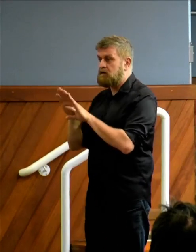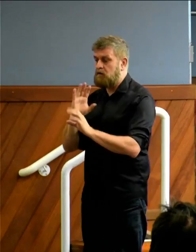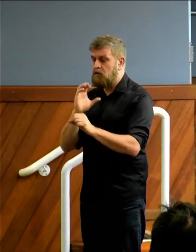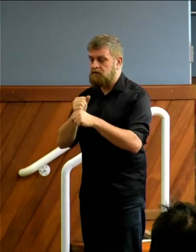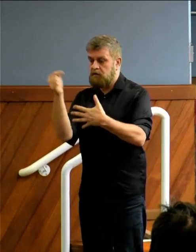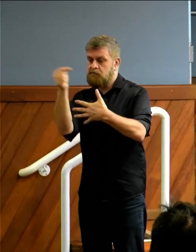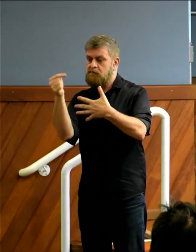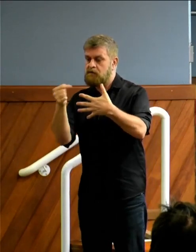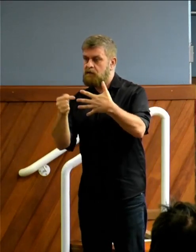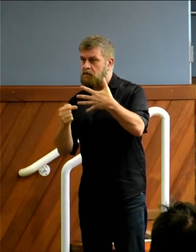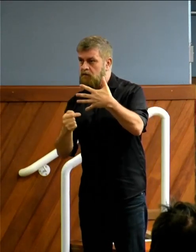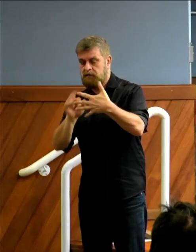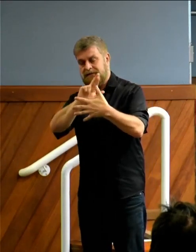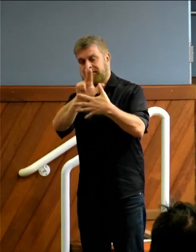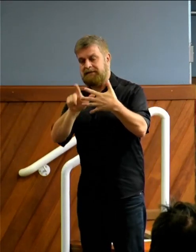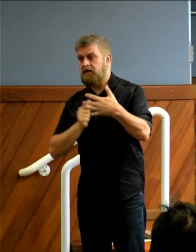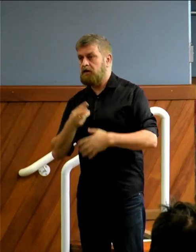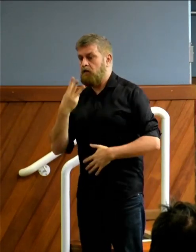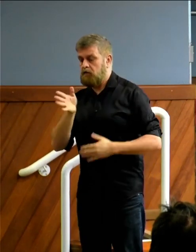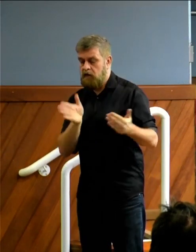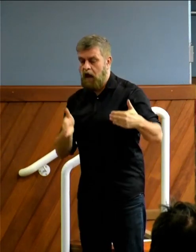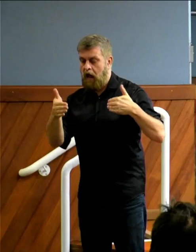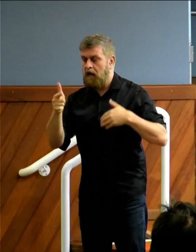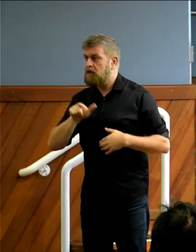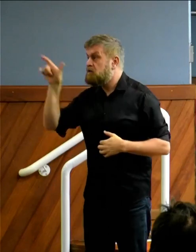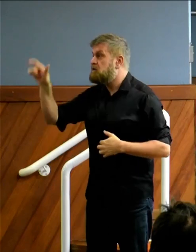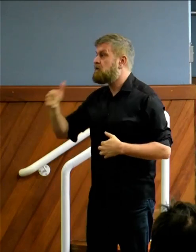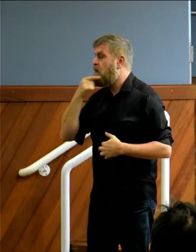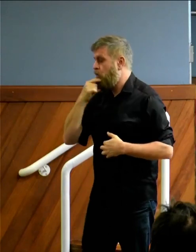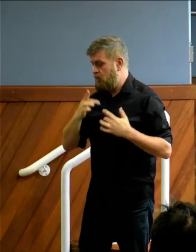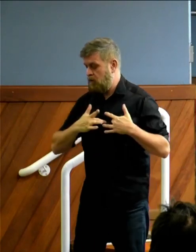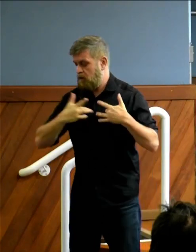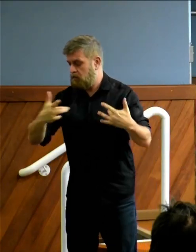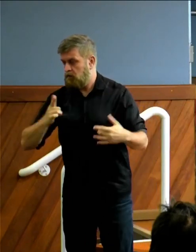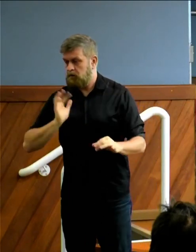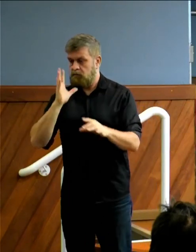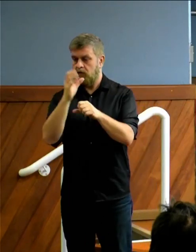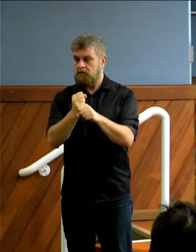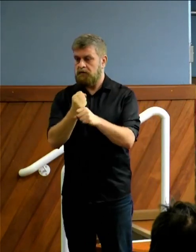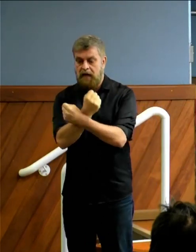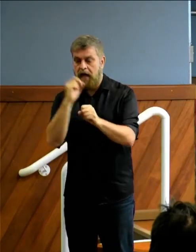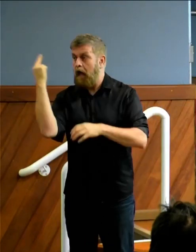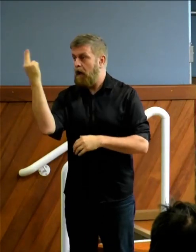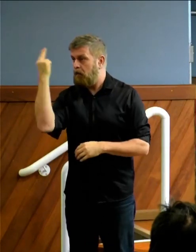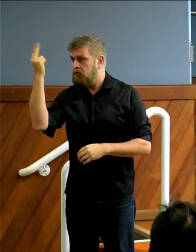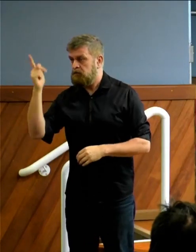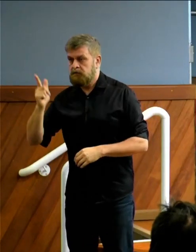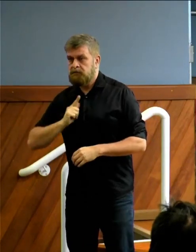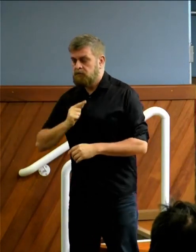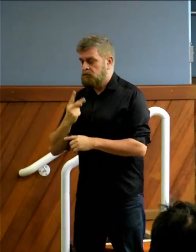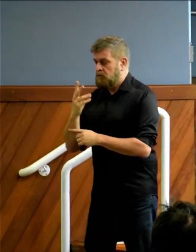itens, como a gente sempre vê. Ah, eu tenho 3 caixas daquele doador. Ah, então eu tenho uma coleção, porque é impossível que ele gerou. Ah, mas eu